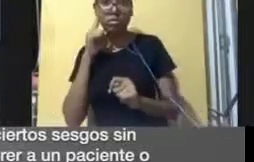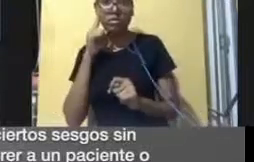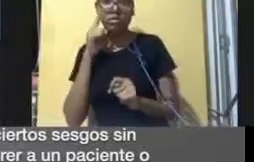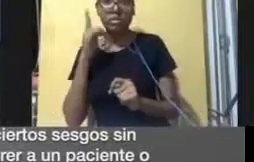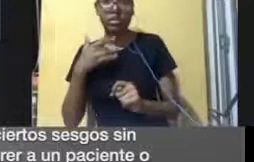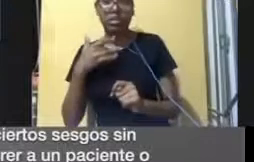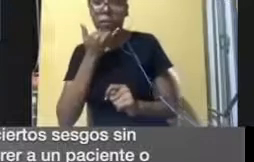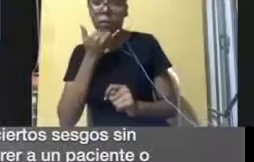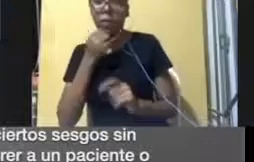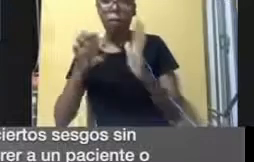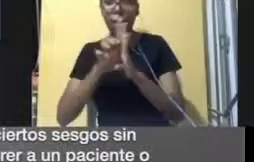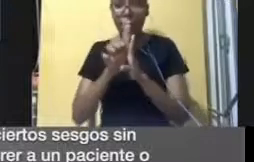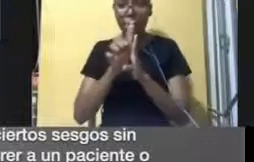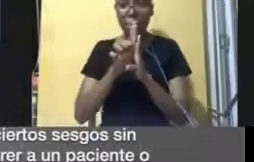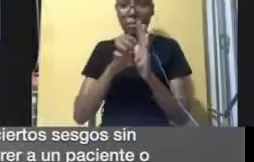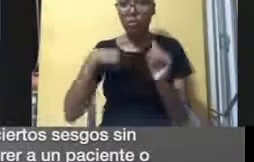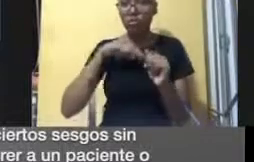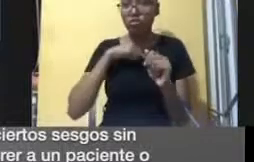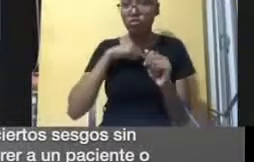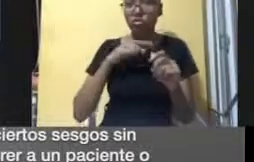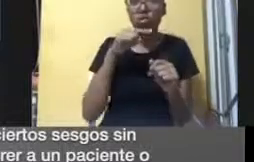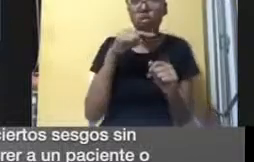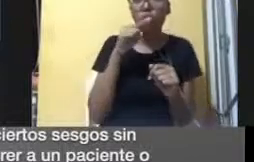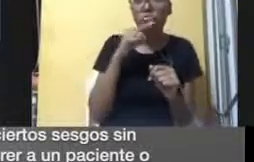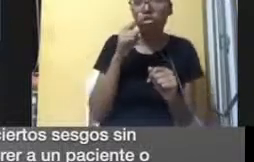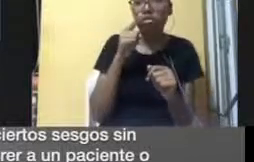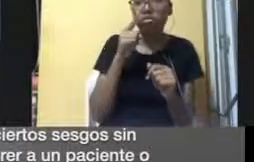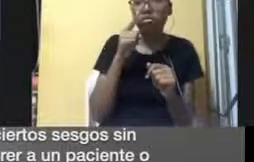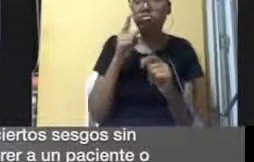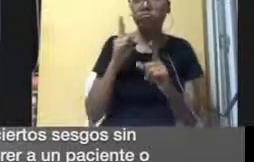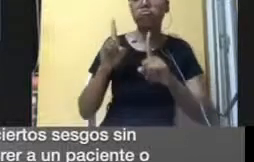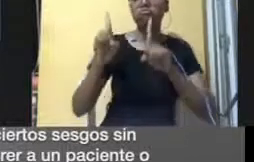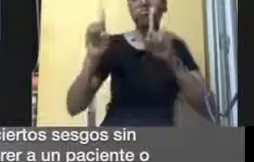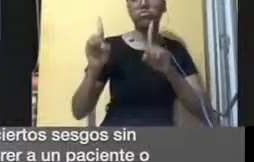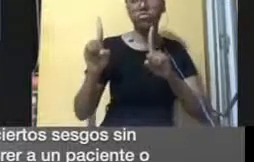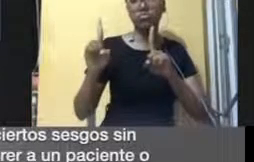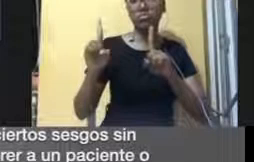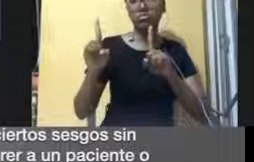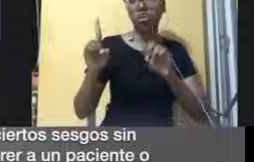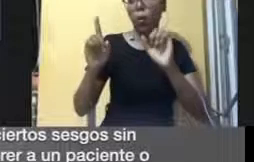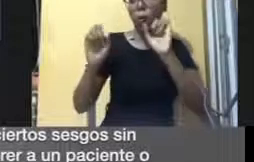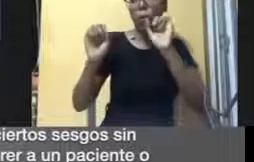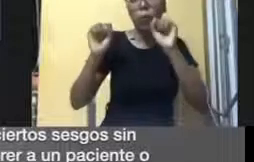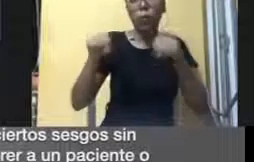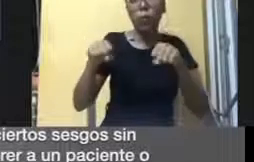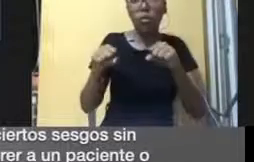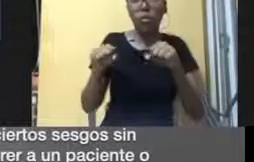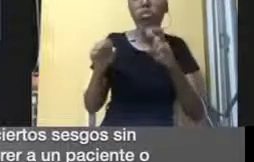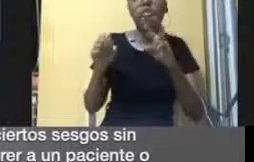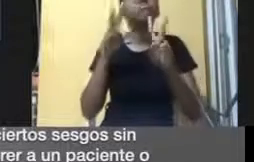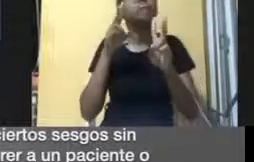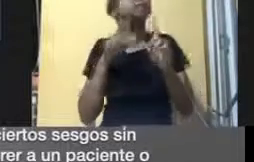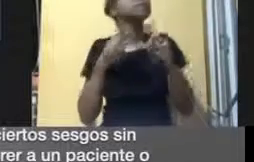visual. Nosotros como personas oyentes escuchamos y miramos para todos los lados, vemos el